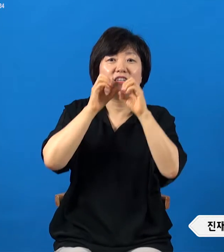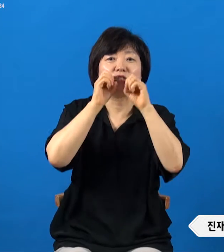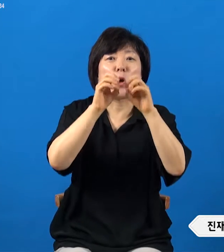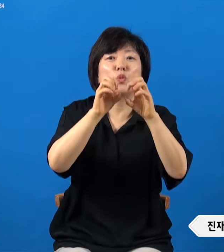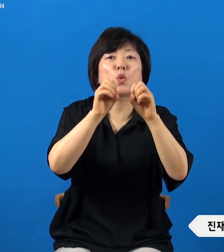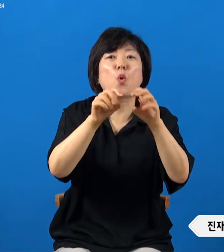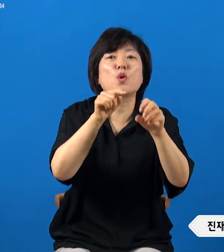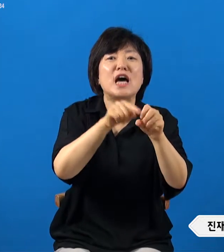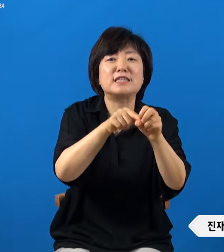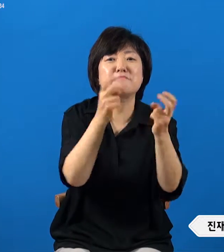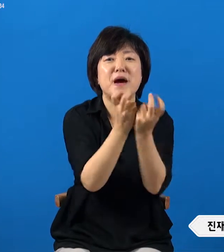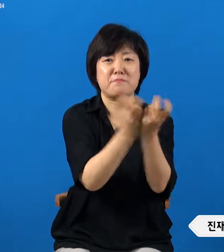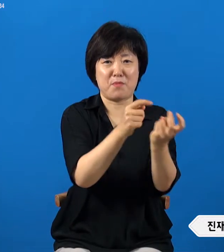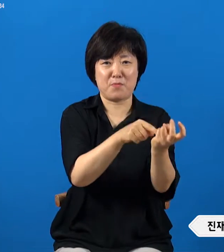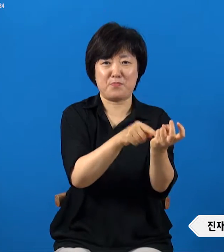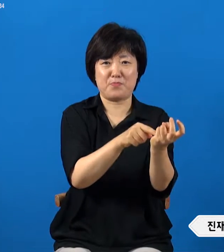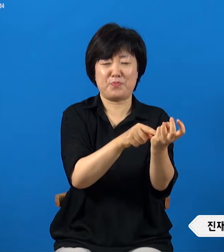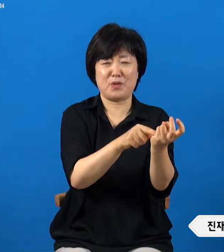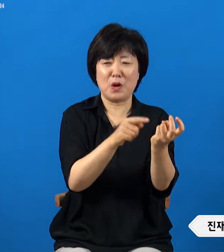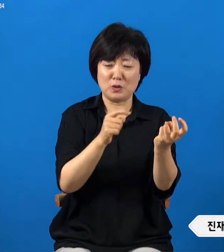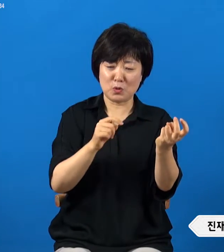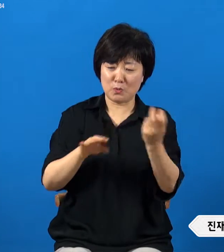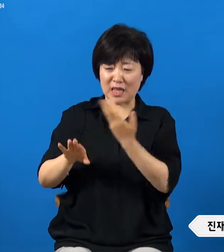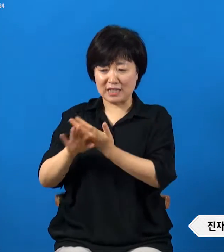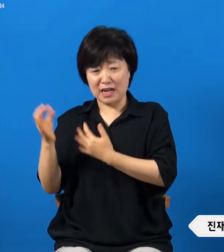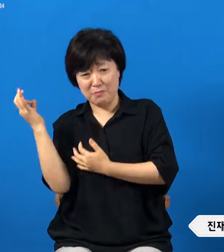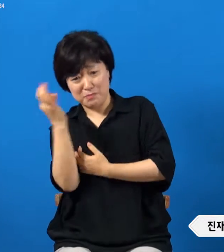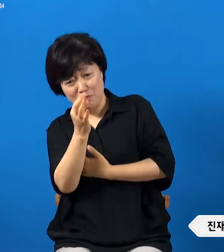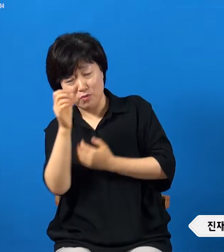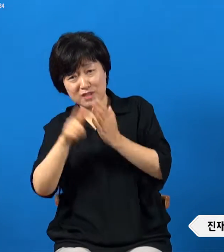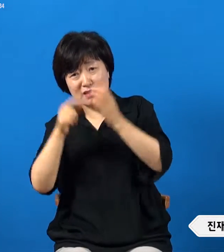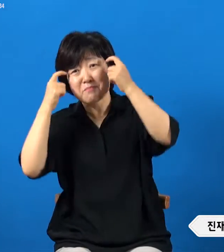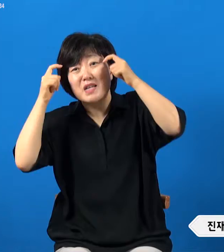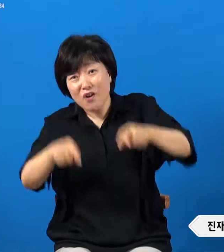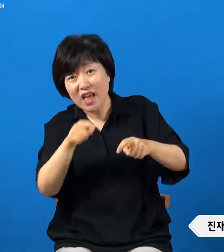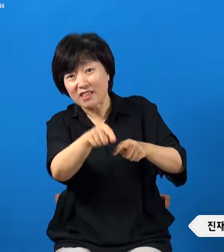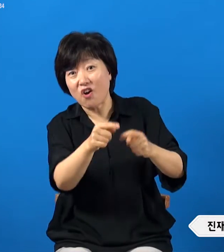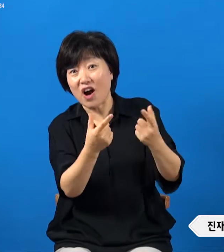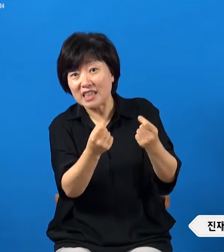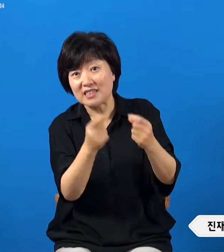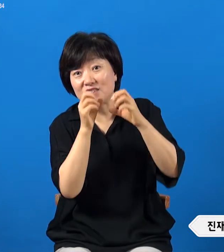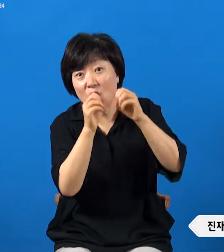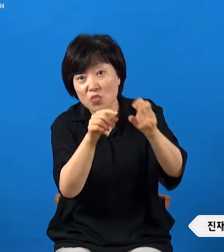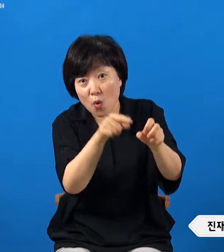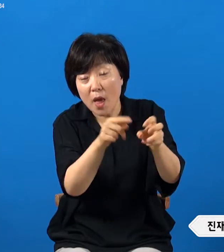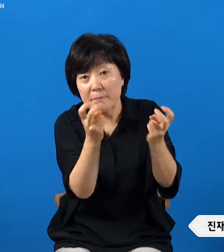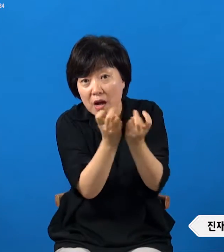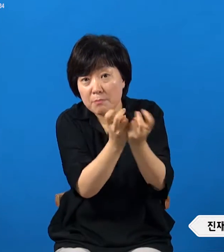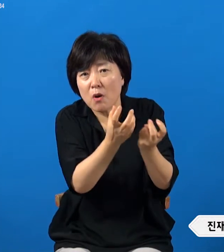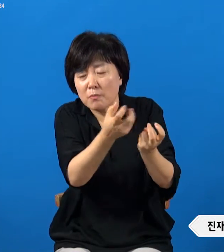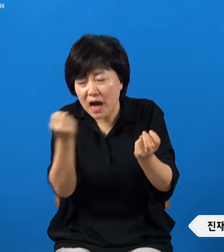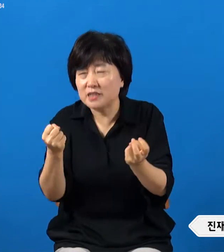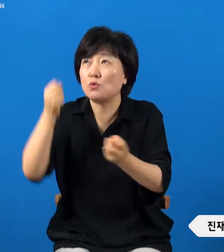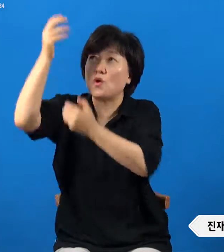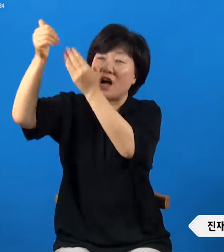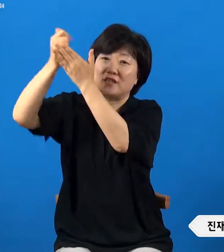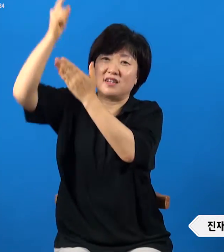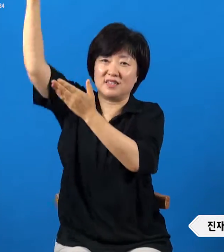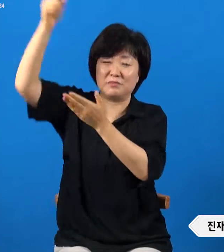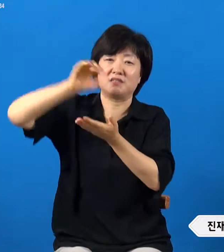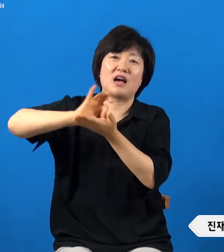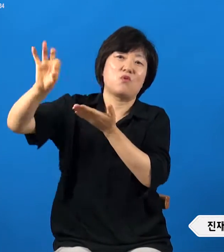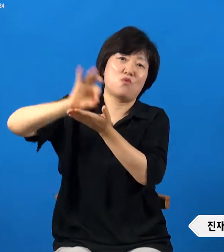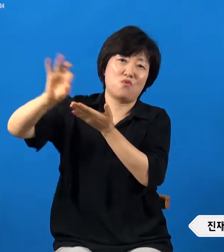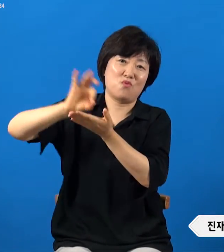방법을 성경은 말씀하고 있습니다. 어떤 분들은 이야기합니다. 아직도 내 생활 가운데서 아직도 고쳐야 할